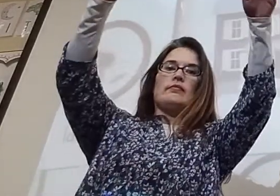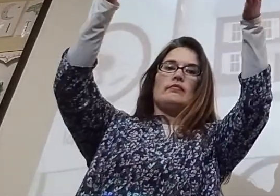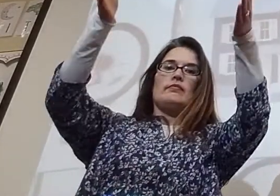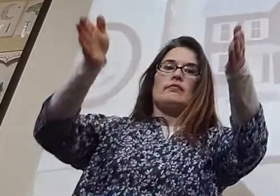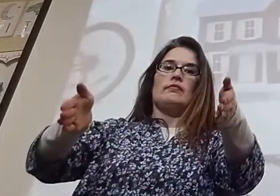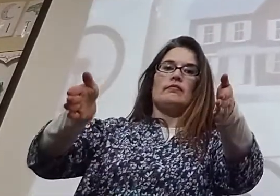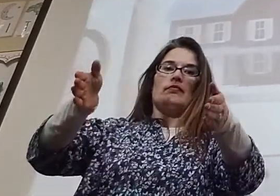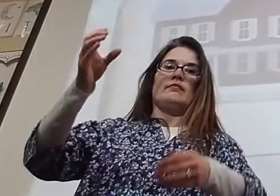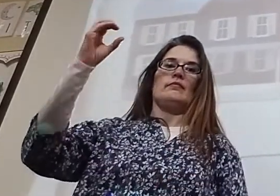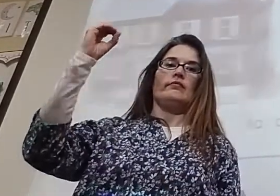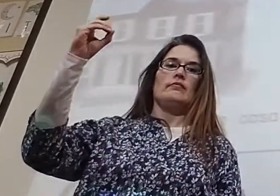casa, de,